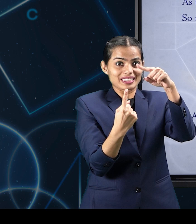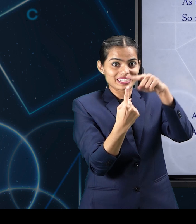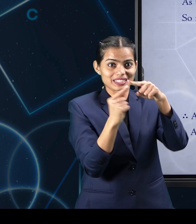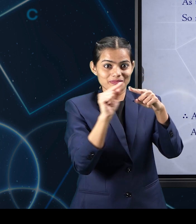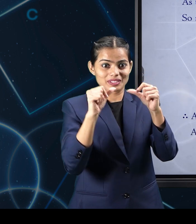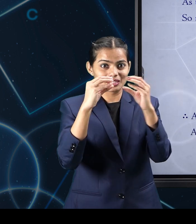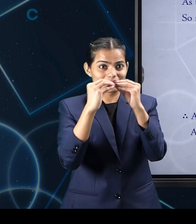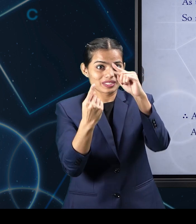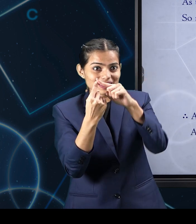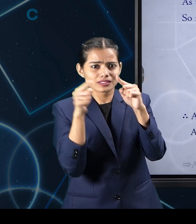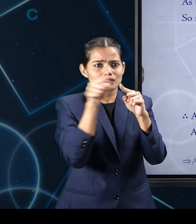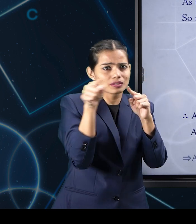AB is equal 16 सेंटीमीटर।